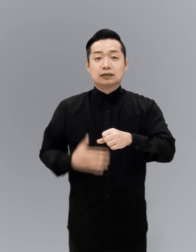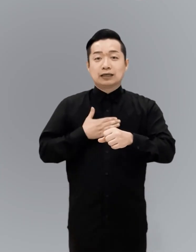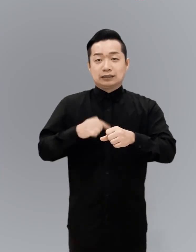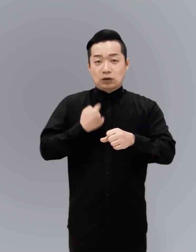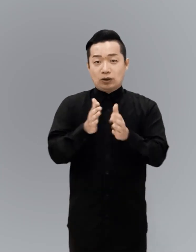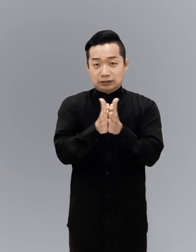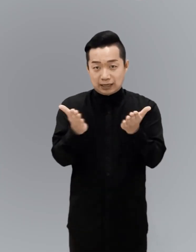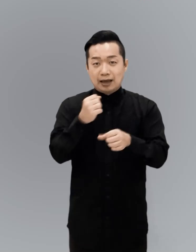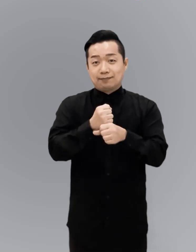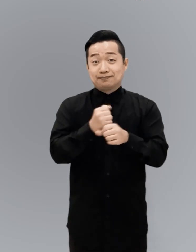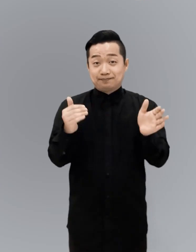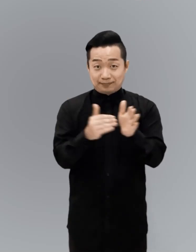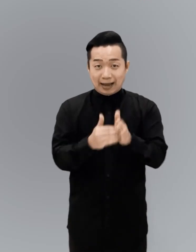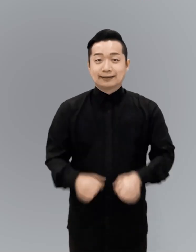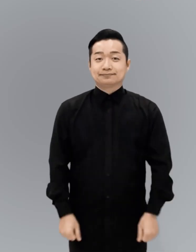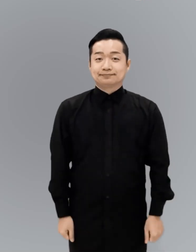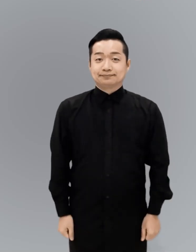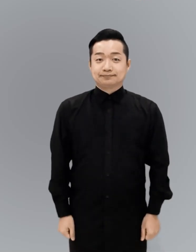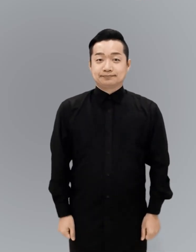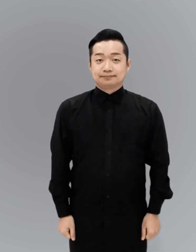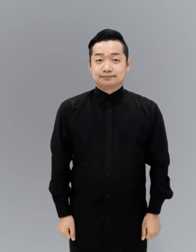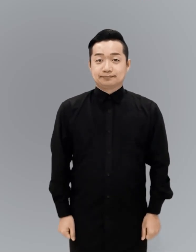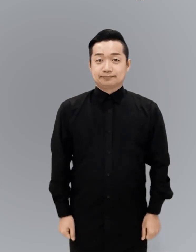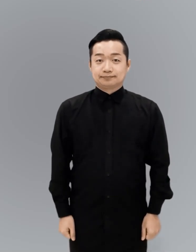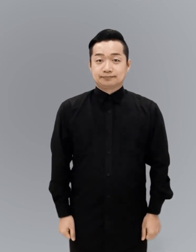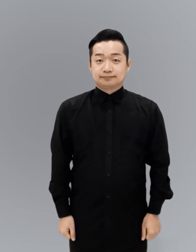바랬고, 그래서 스스로 책이 나오게 되었습니다.